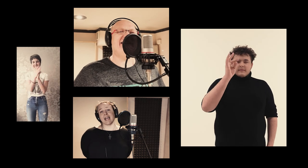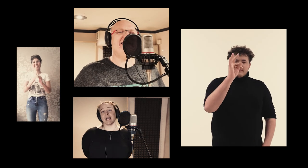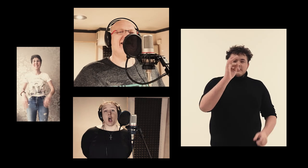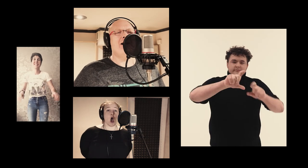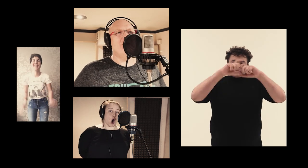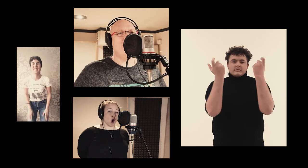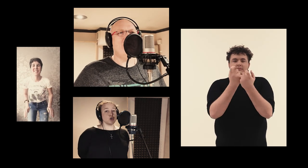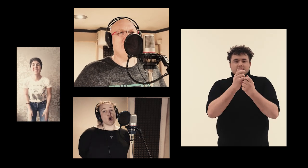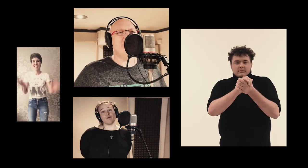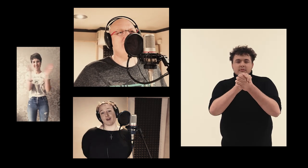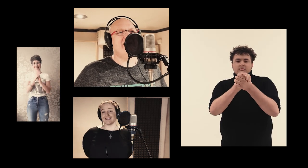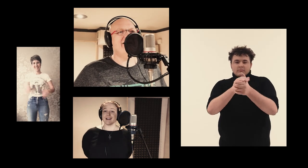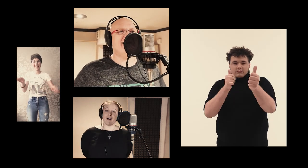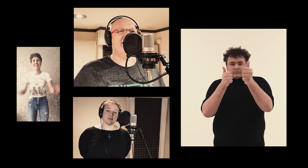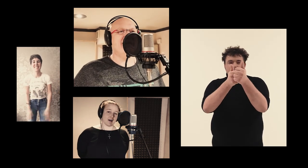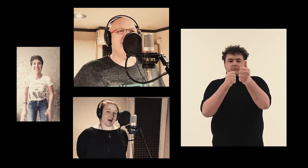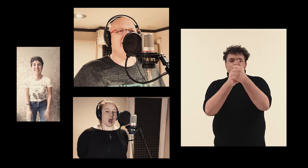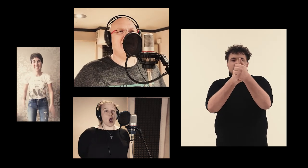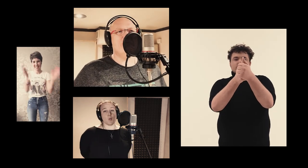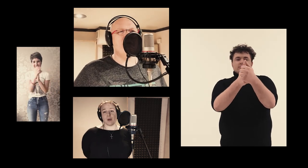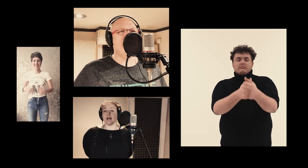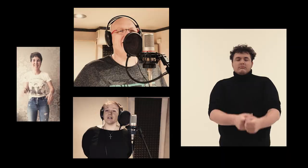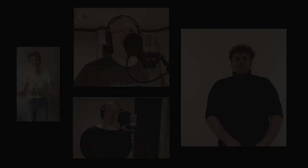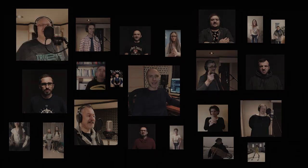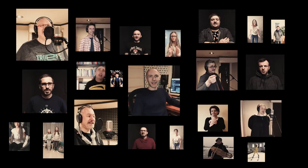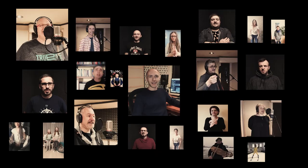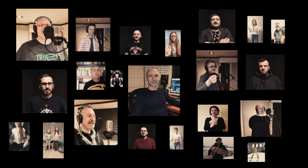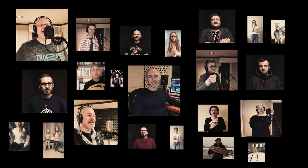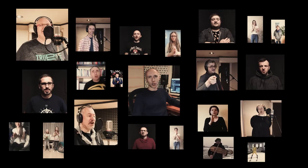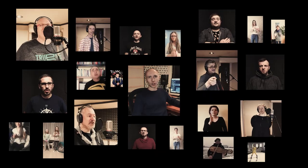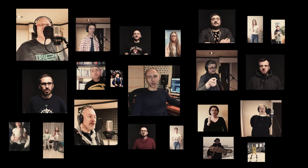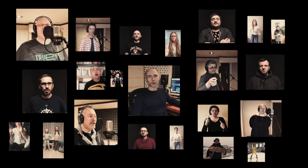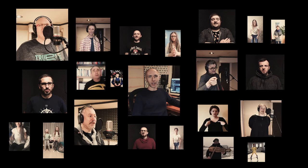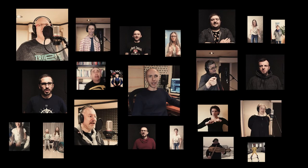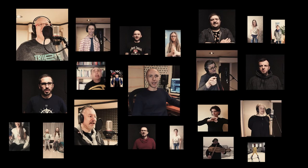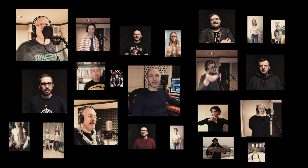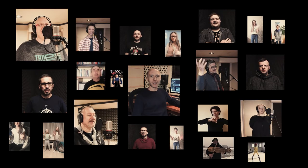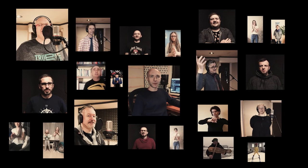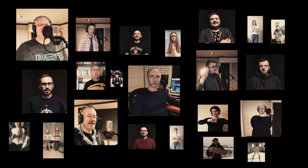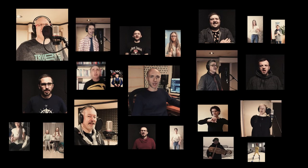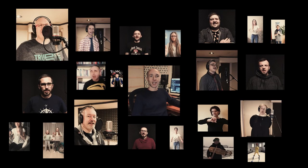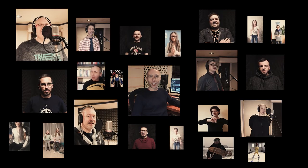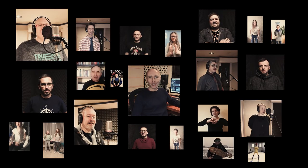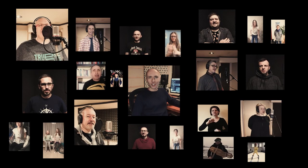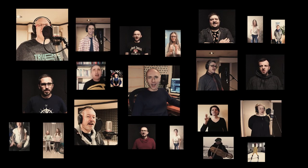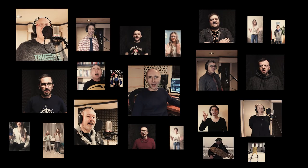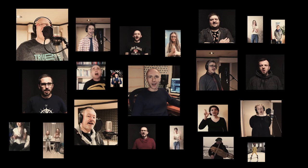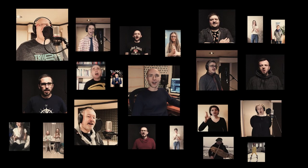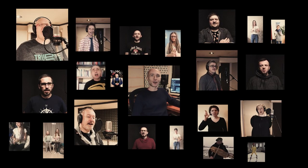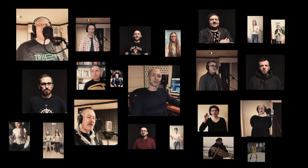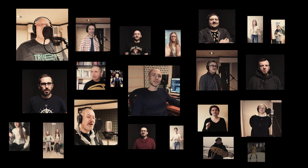and sing. All your friends are nigh. We will sing songs of healing